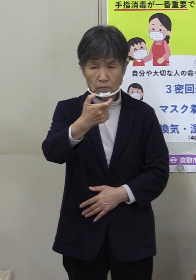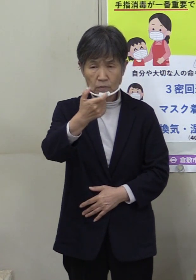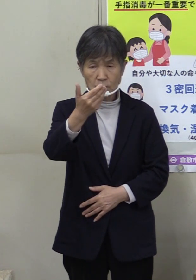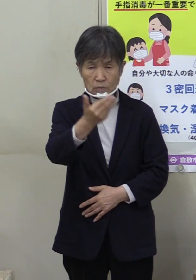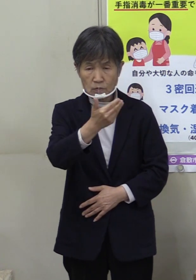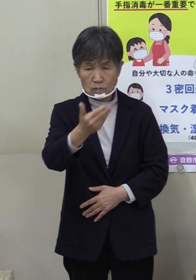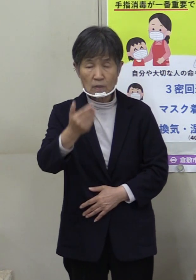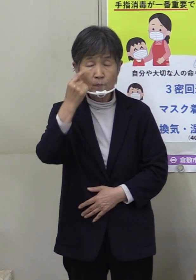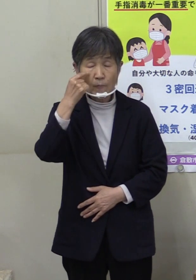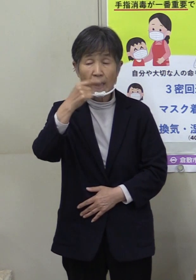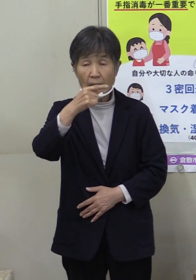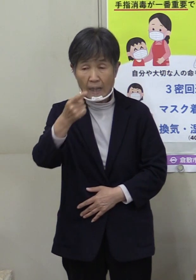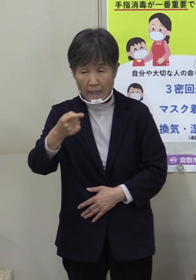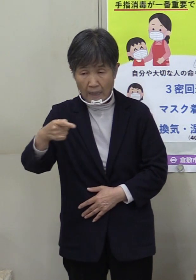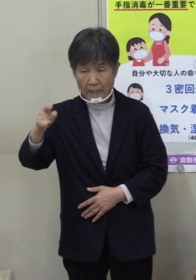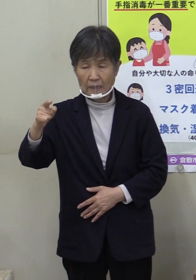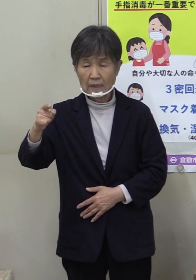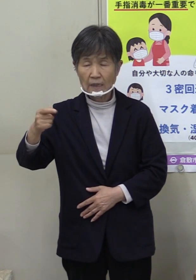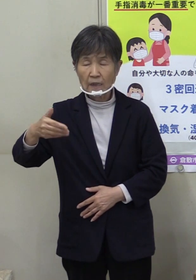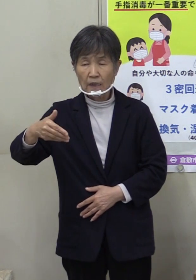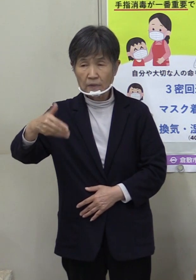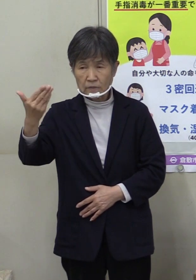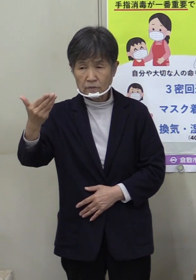969から